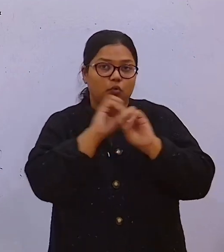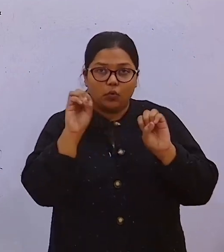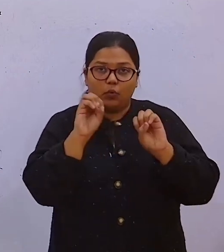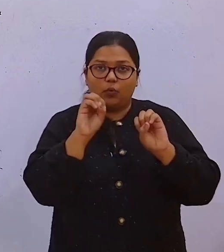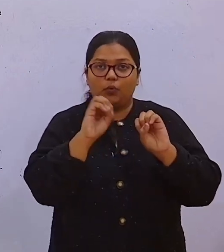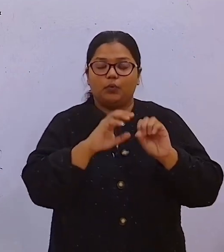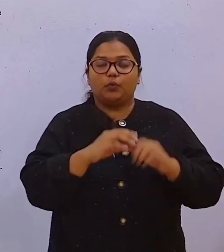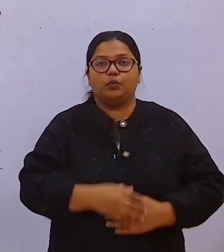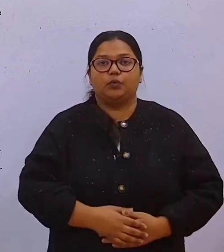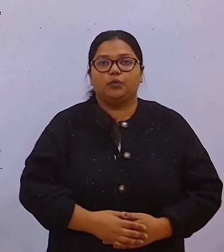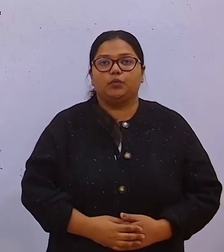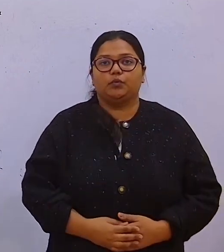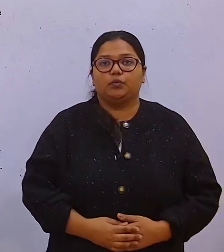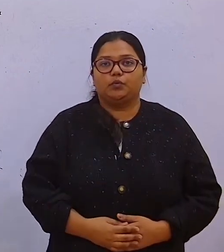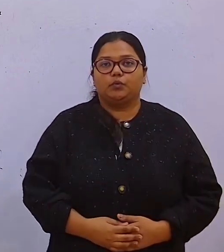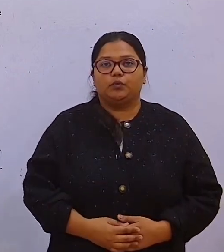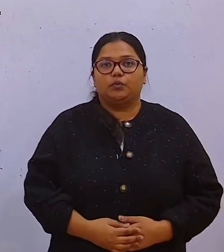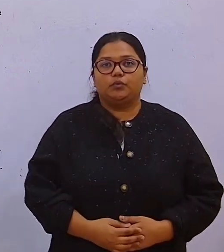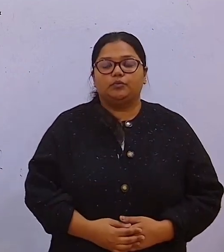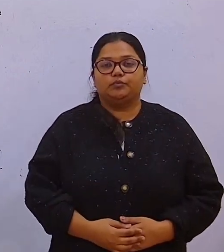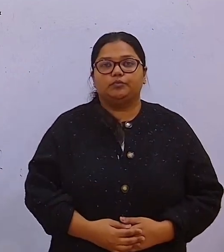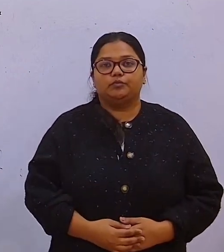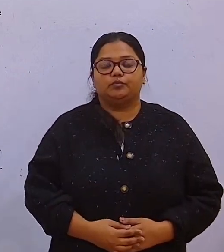अनकाउंटेबल नाउन में